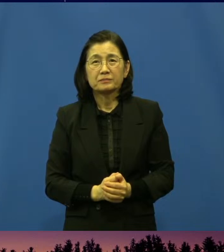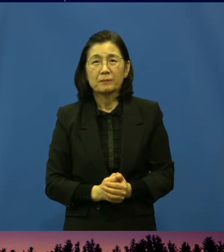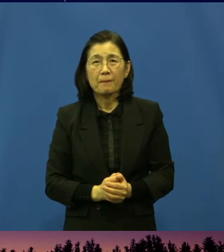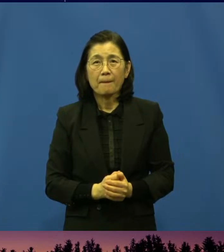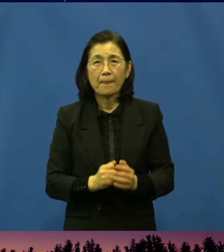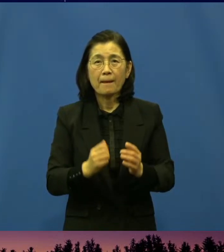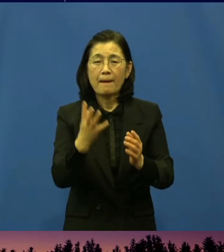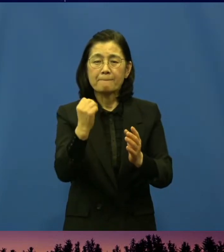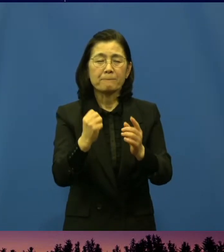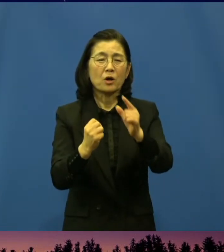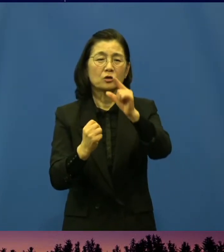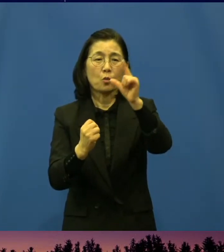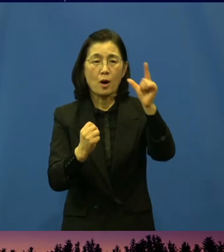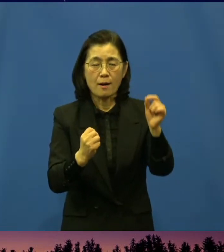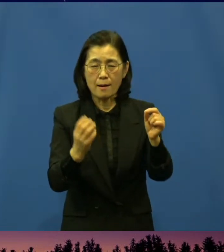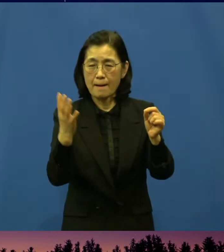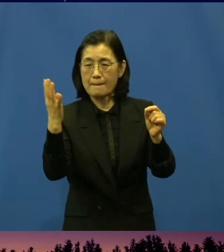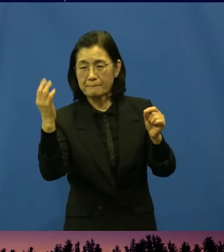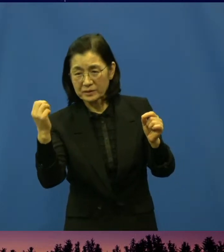아니에요.